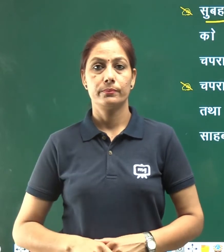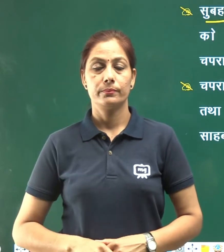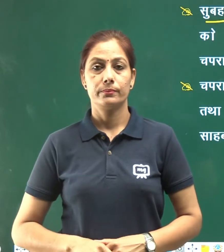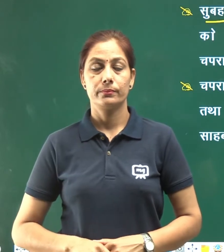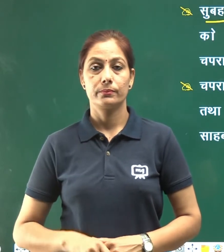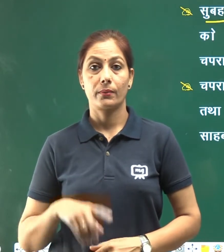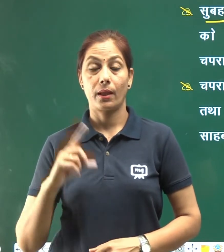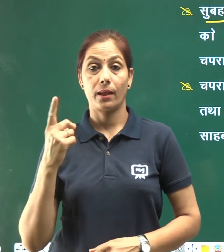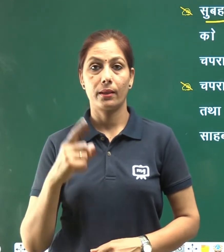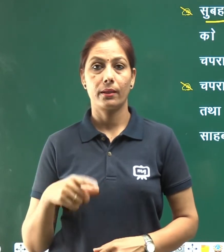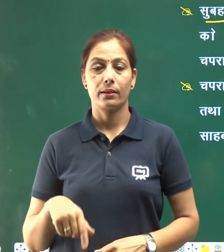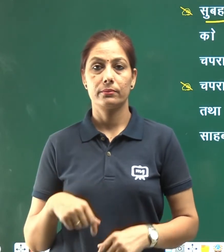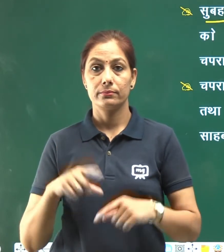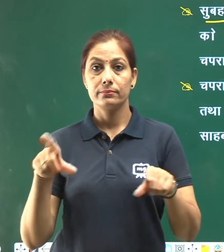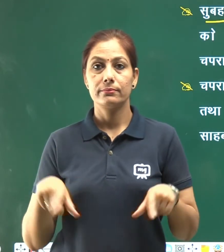एक माली